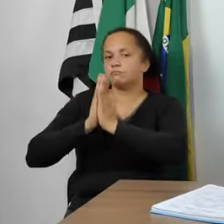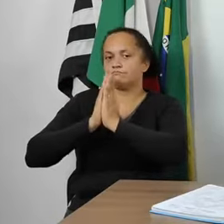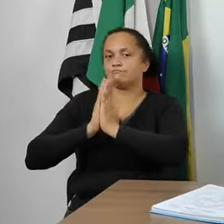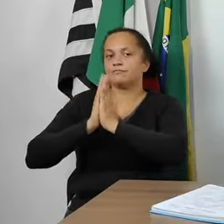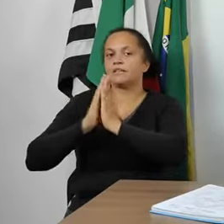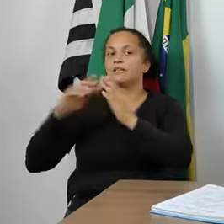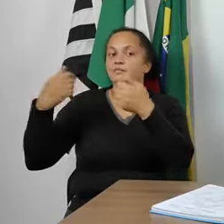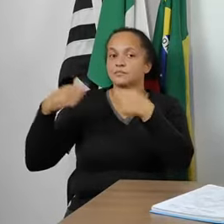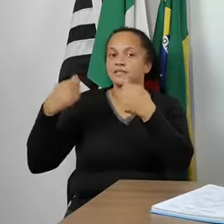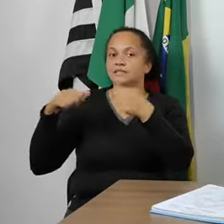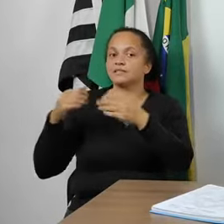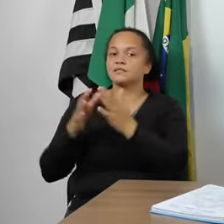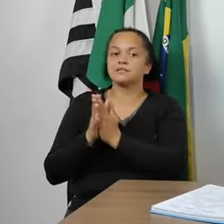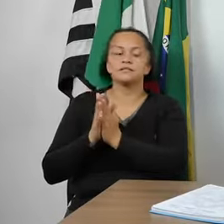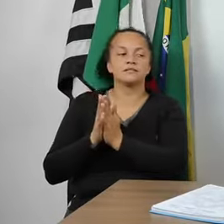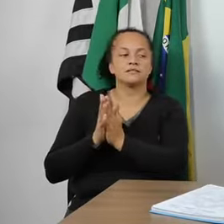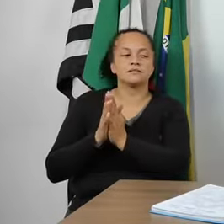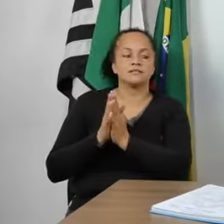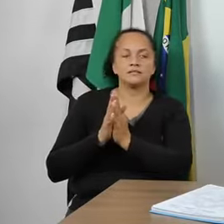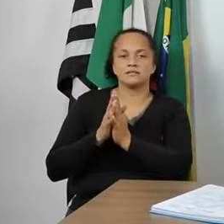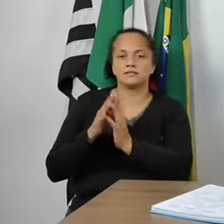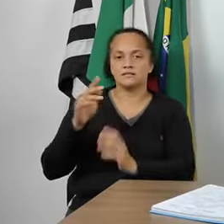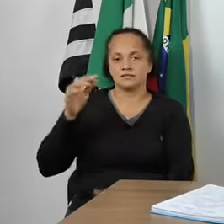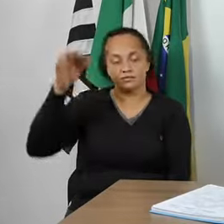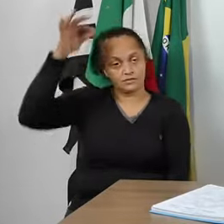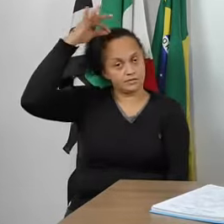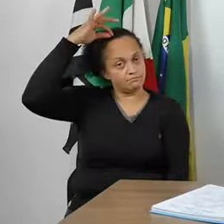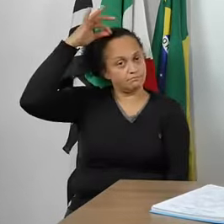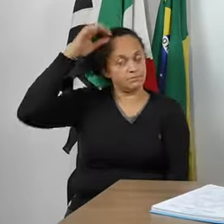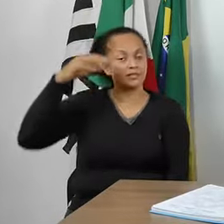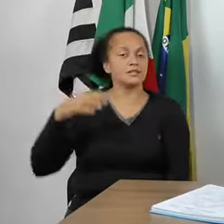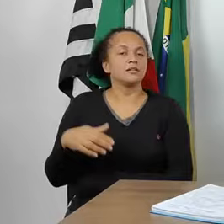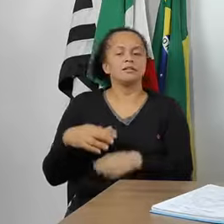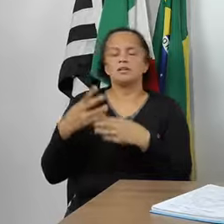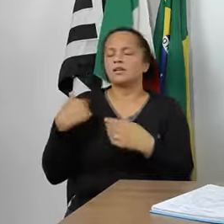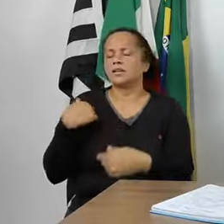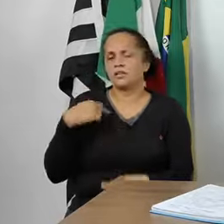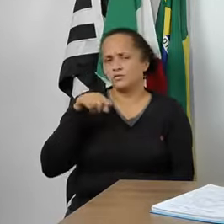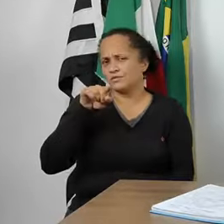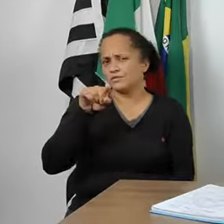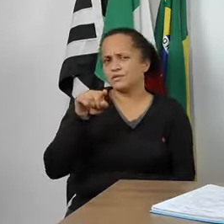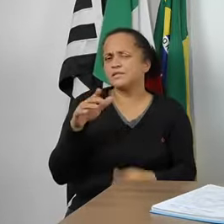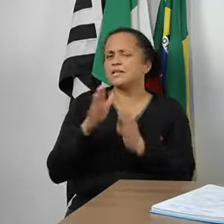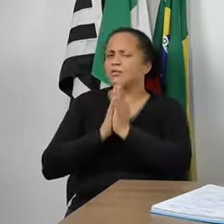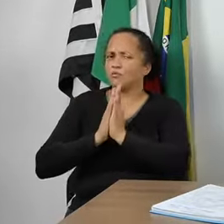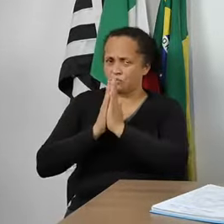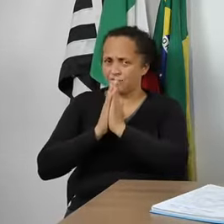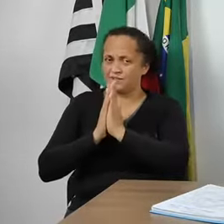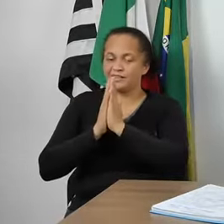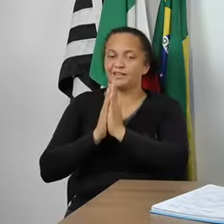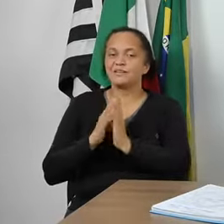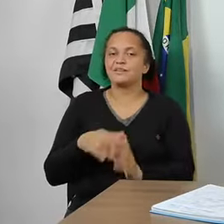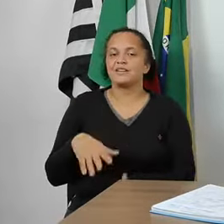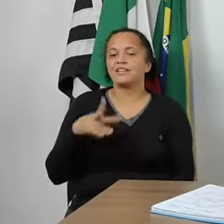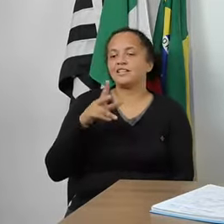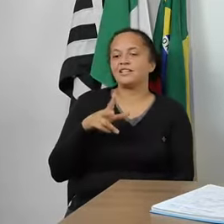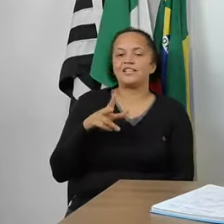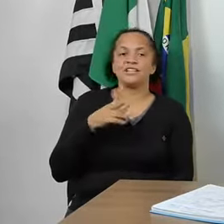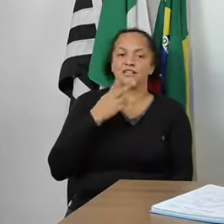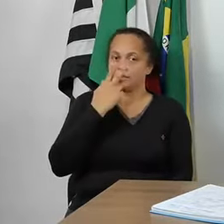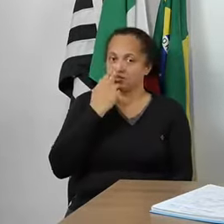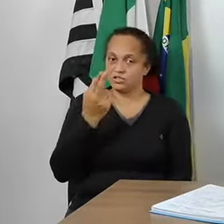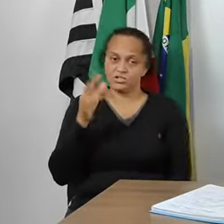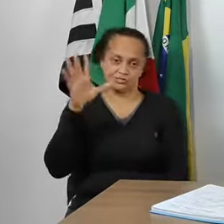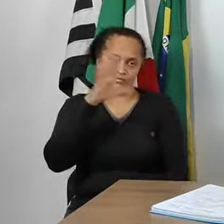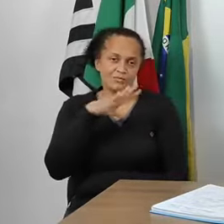no Espírito. Por isso que muitas vezes eu e você nós oramos até bonitinho, de acordo com a palavra de Deus, mas